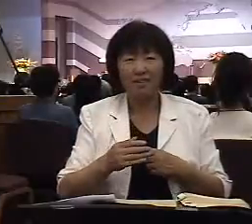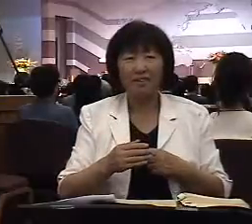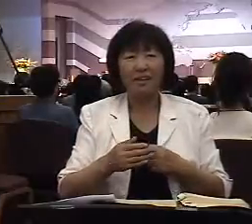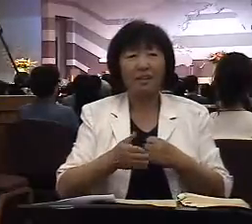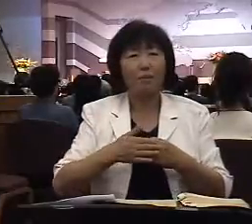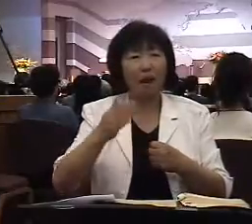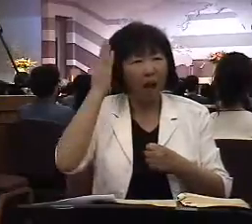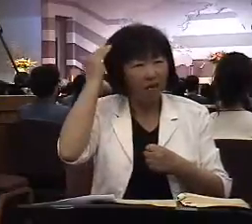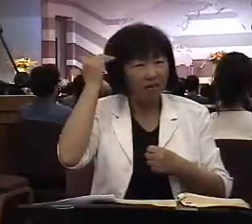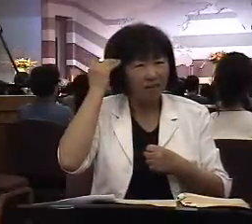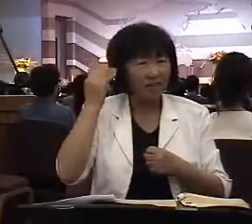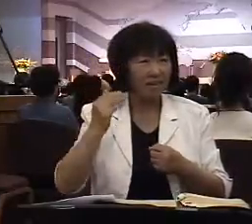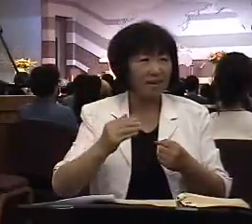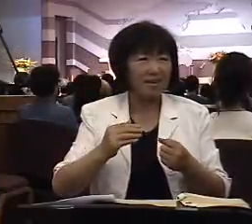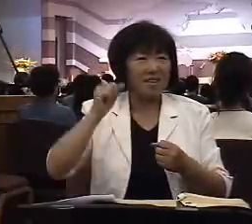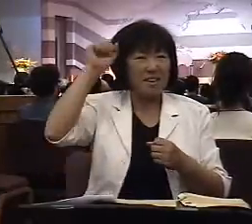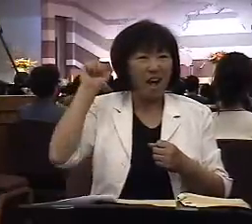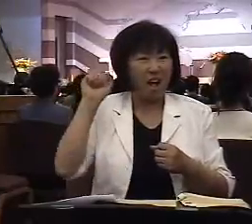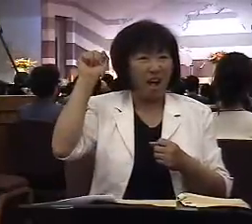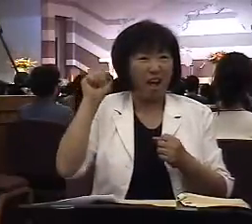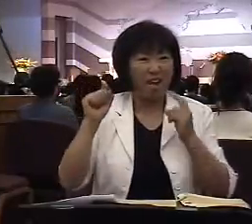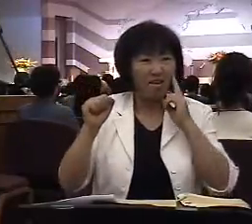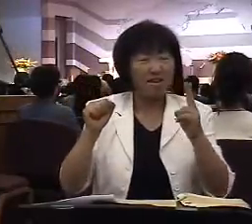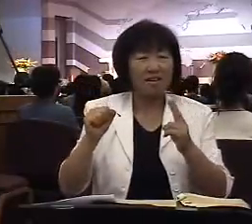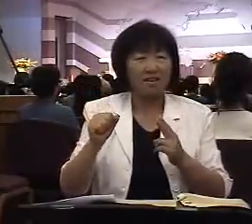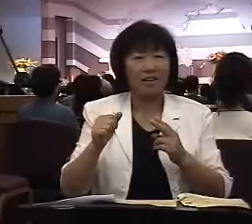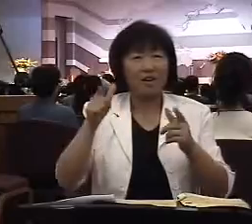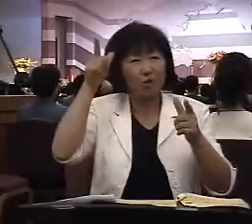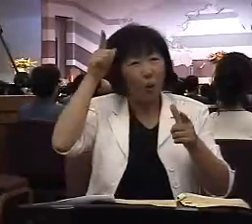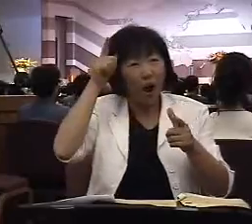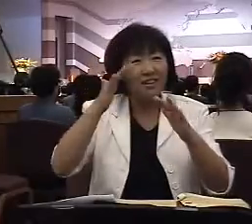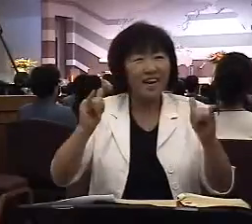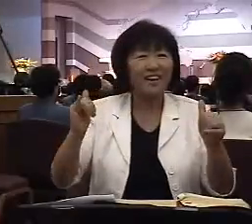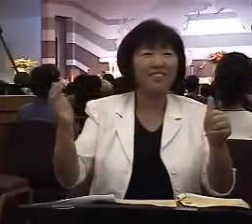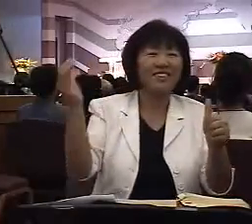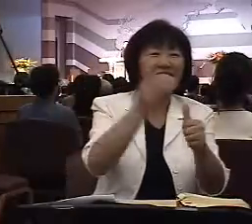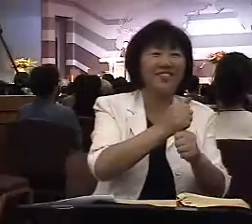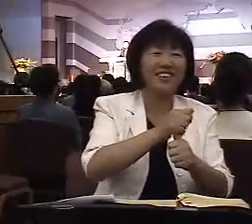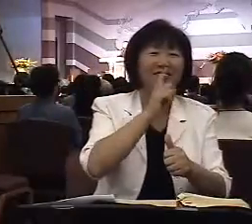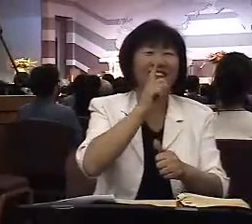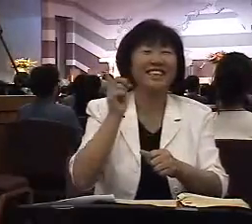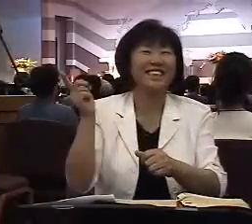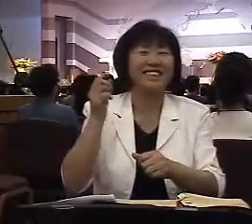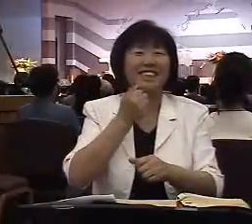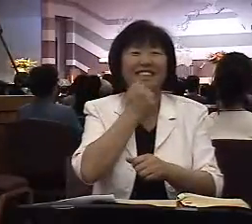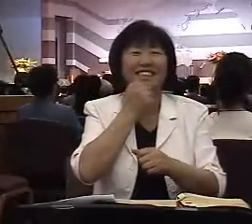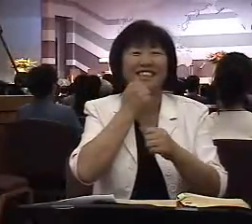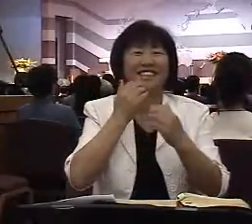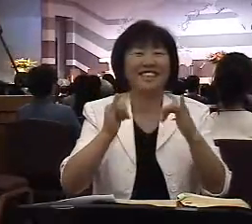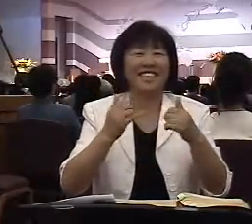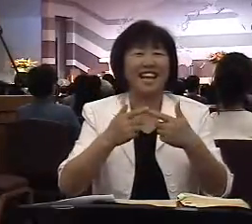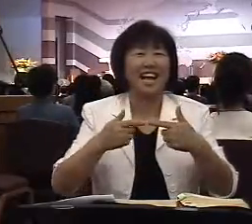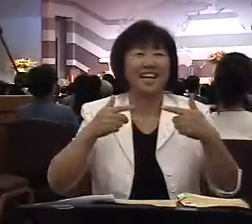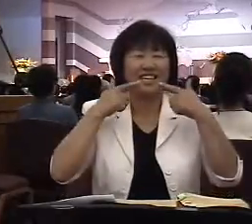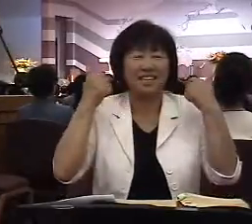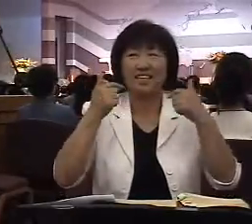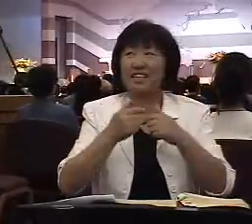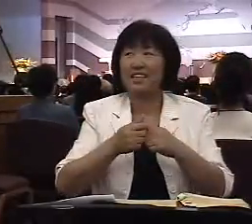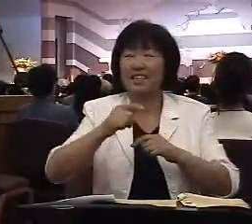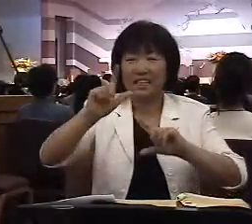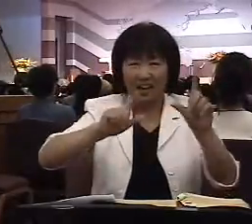이 세계 정세와 한국 상황과 미국의 상태를 볼 때에 교회라 하면은 마땅히 이 상황을 제대로